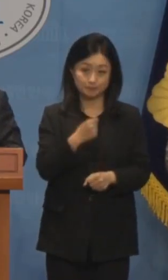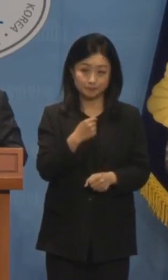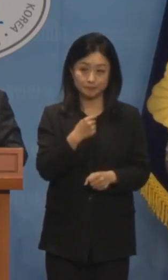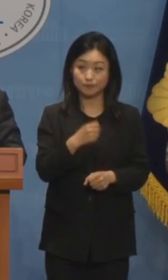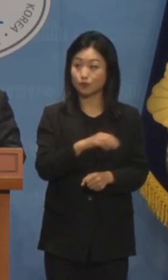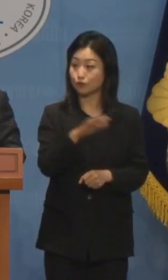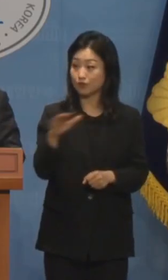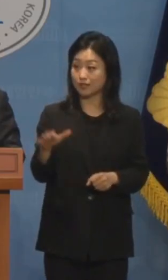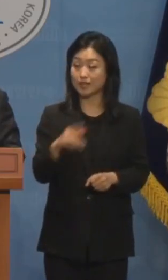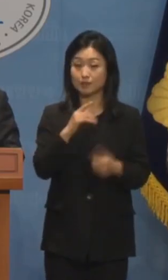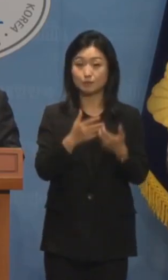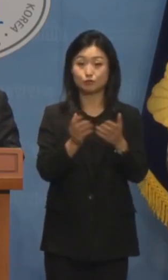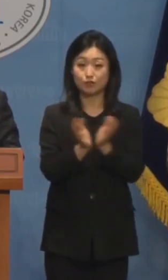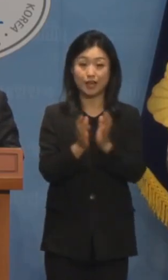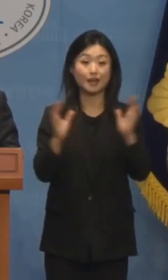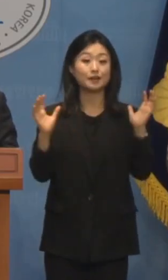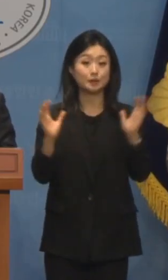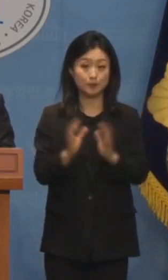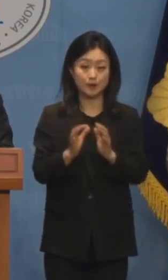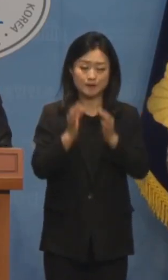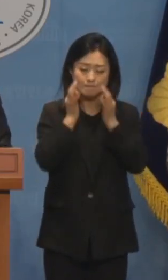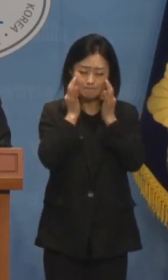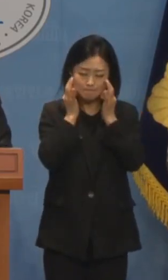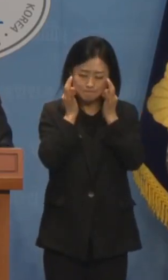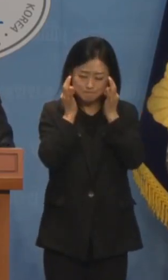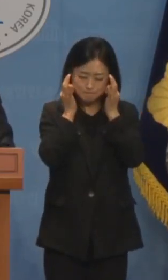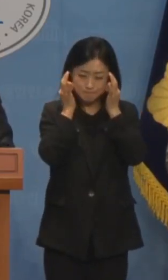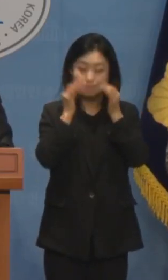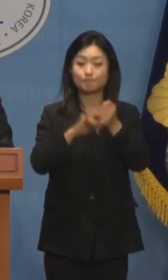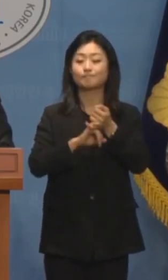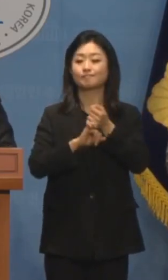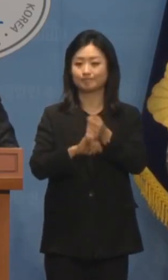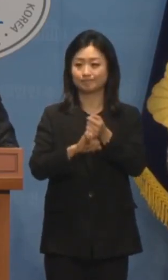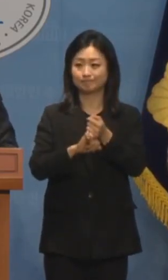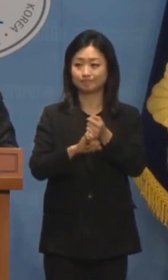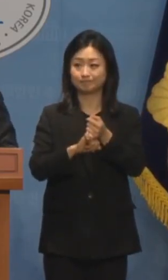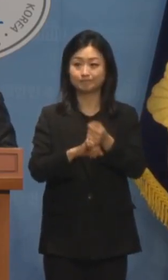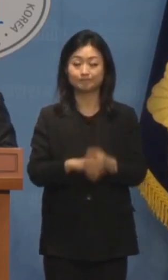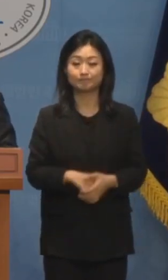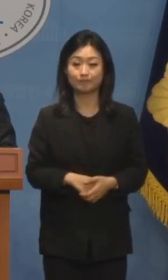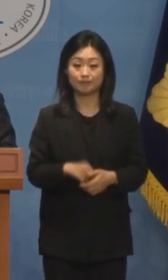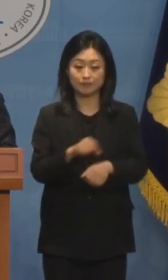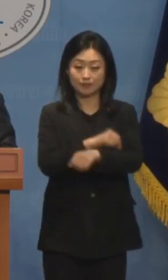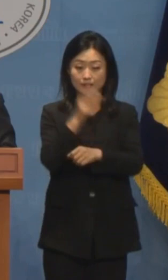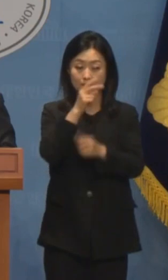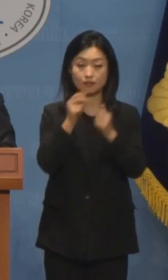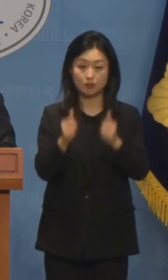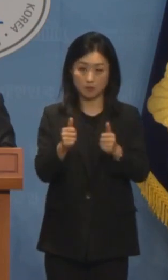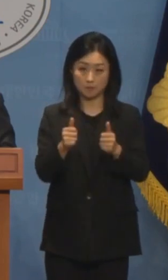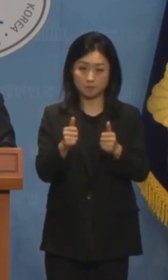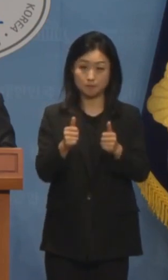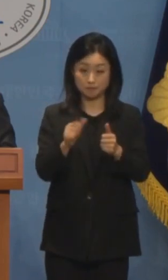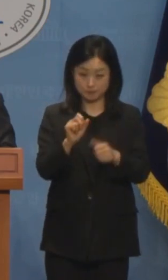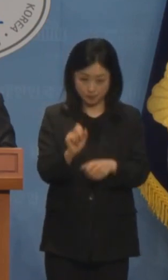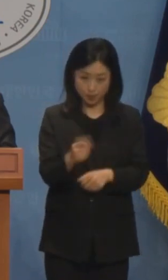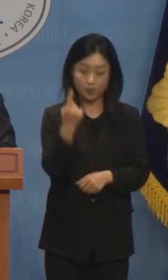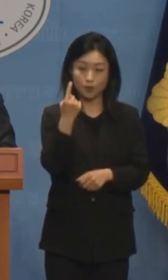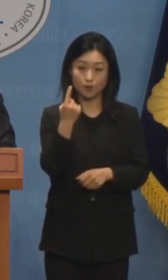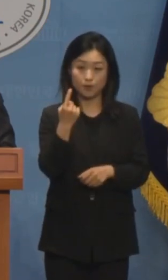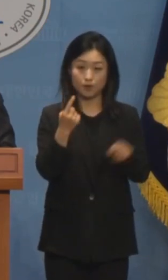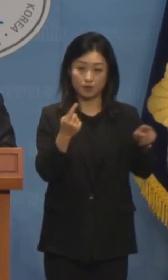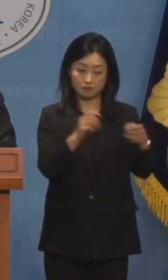저희와 더불어민주당은 그 소임을 다하기에 최선을 다하겠습니다. 특검을 통해서 비정상의